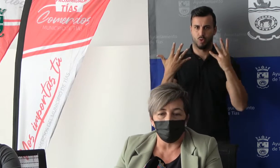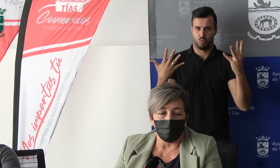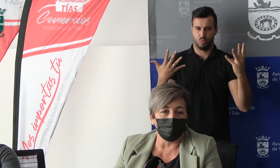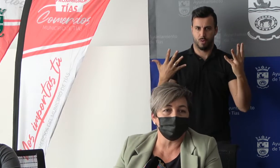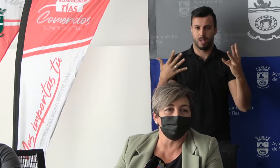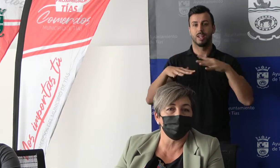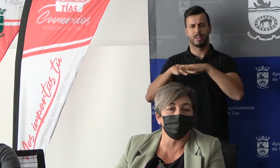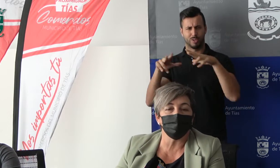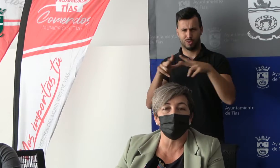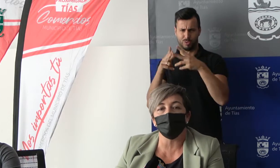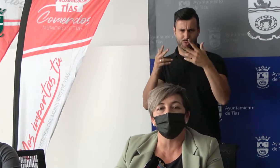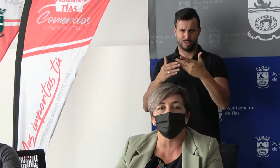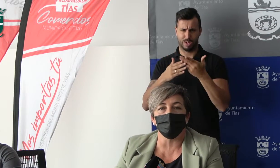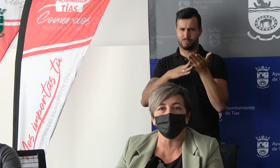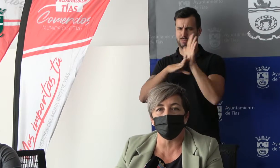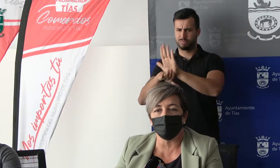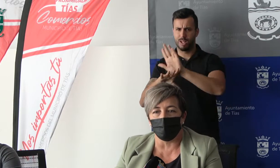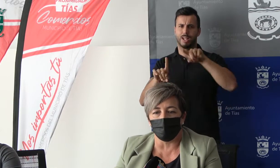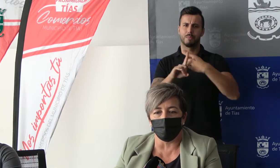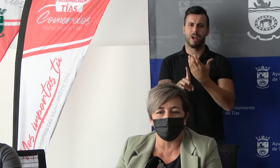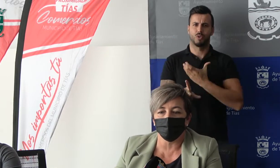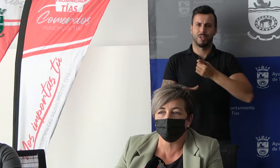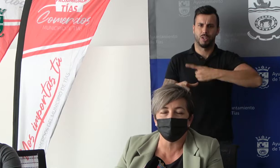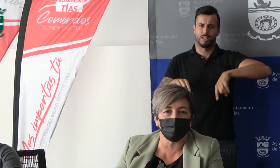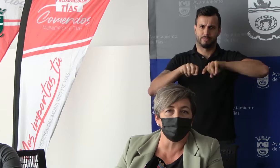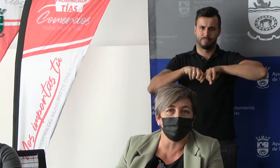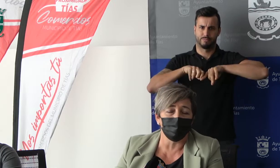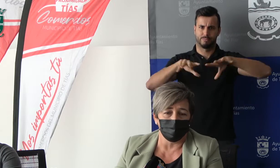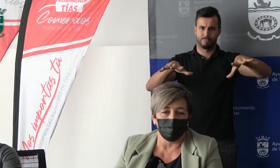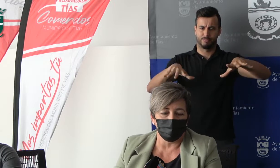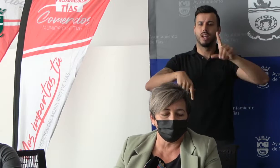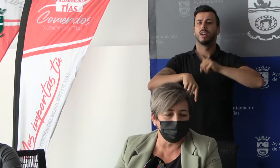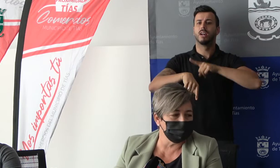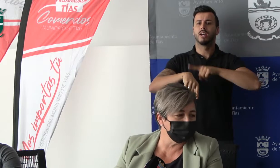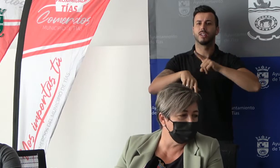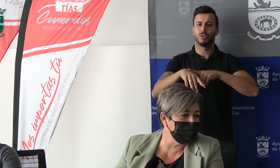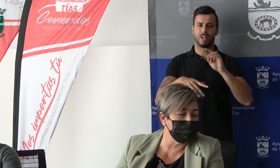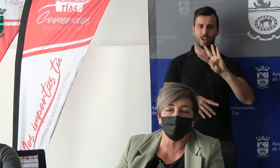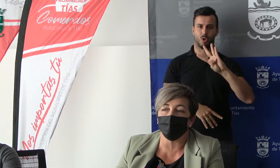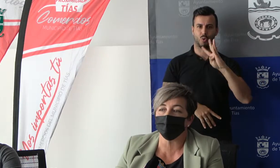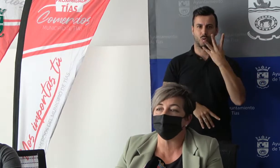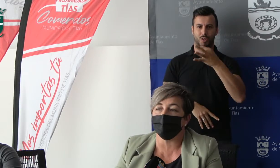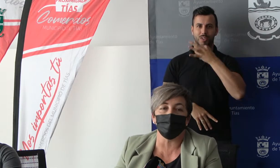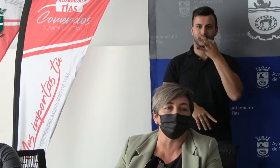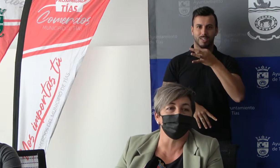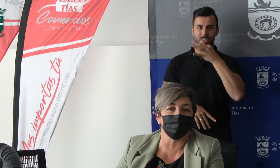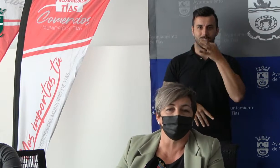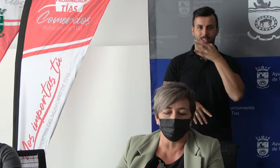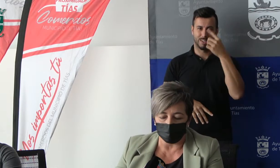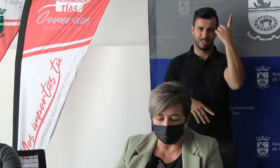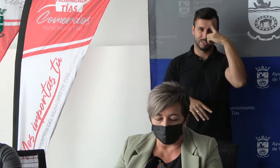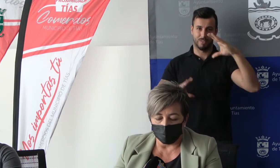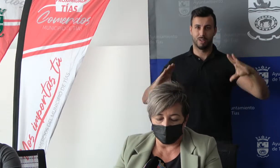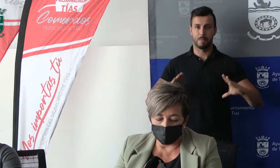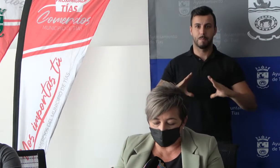de TIA. La entrega de premios será el día 1 de diciembre a las 16 horas frente a la ermita, la sala de exposición, la ermita de San